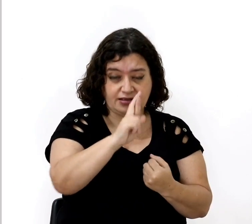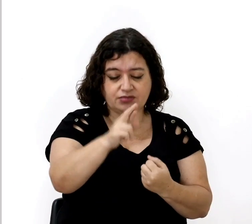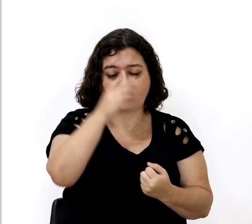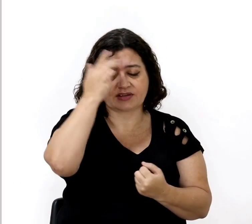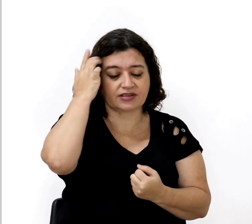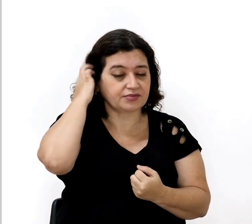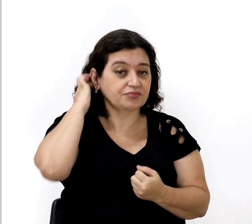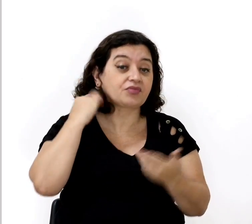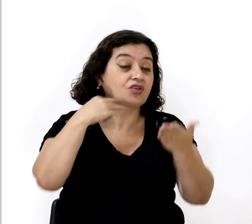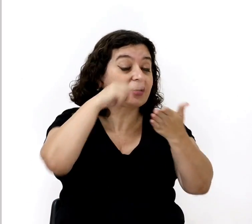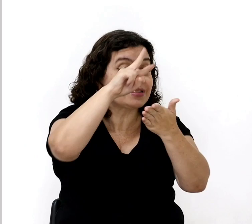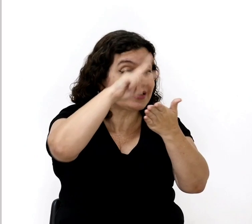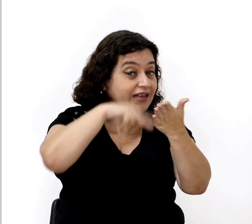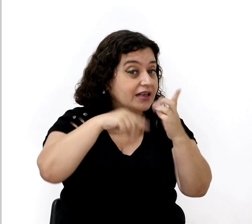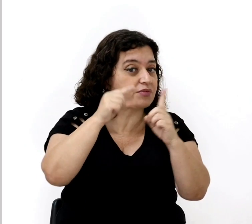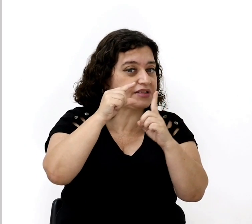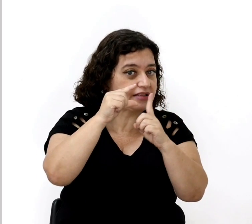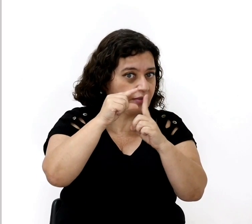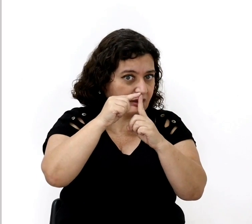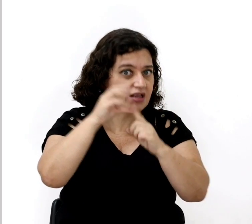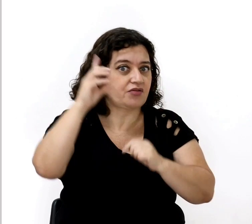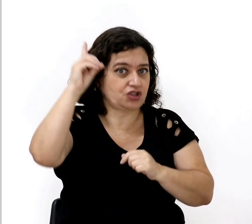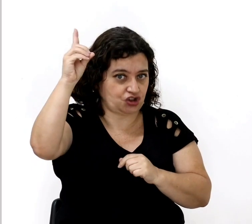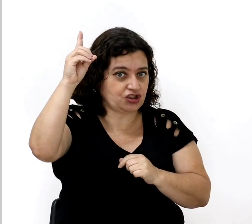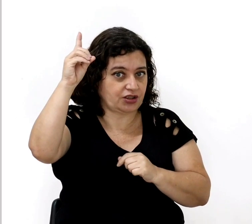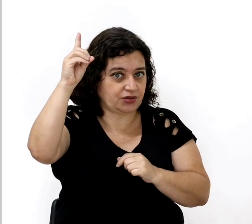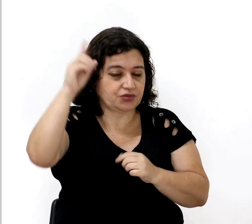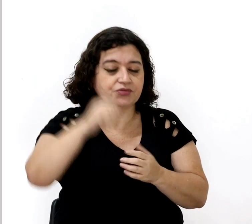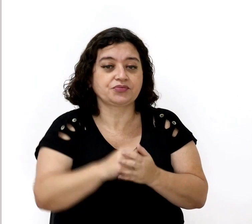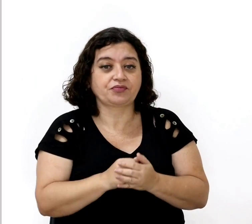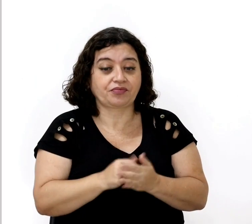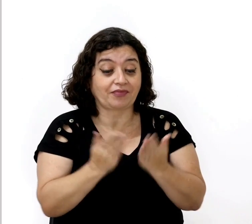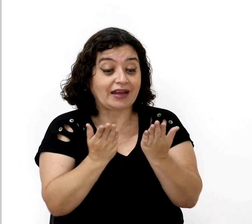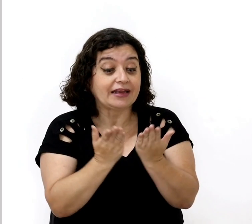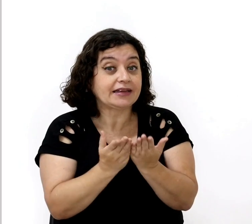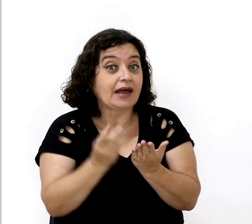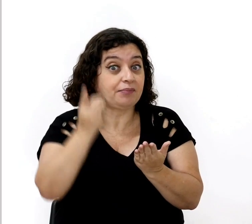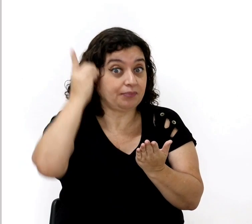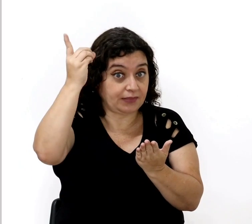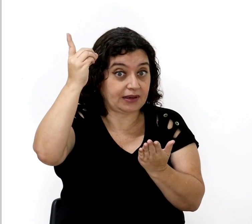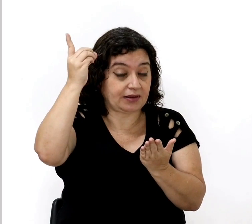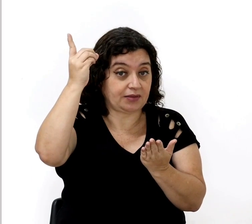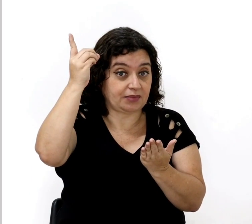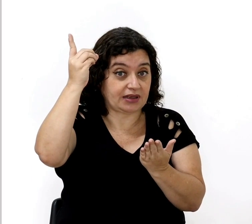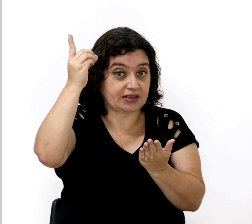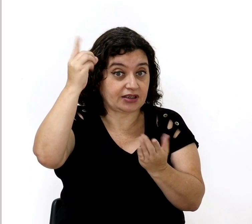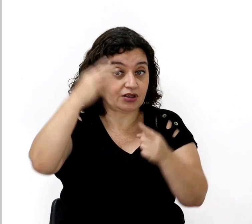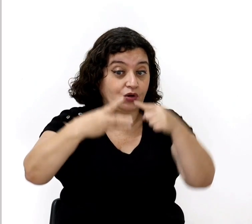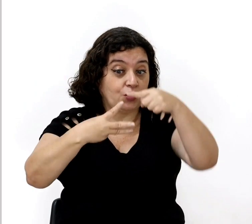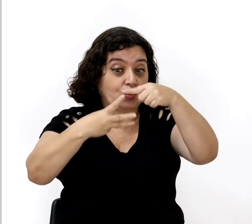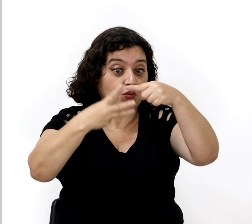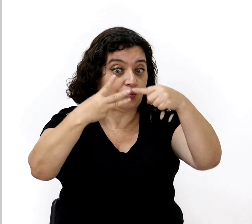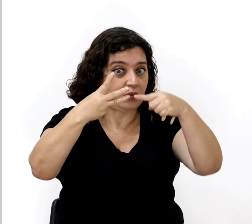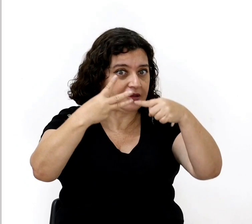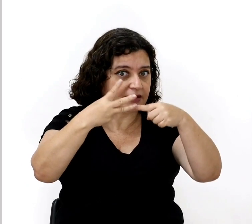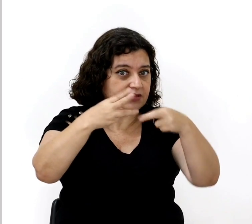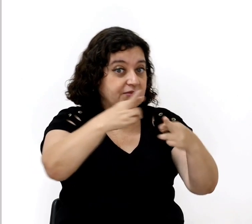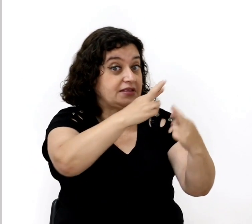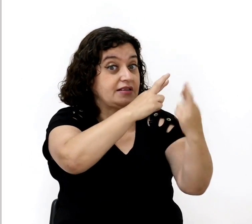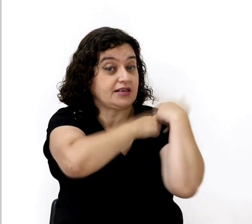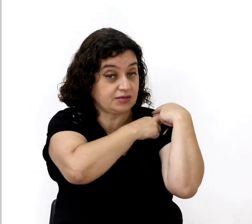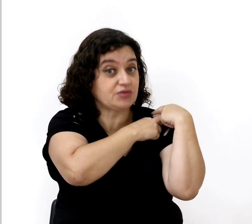Quando nós lemos a palavra de Deus, nós vemos na Bíblia uma tríplice missão para a